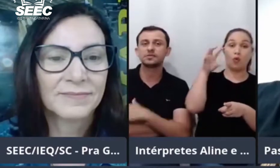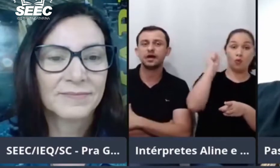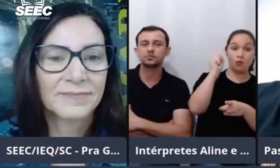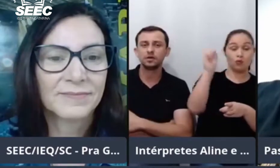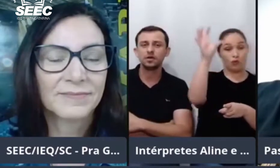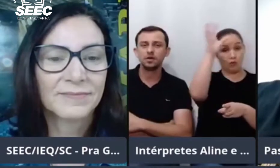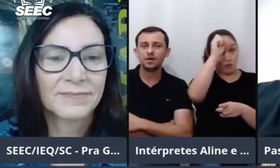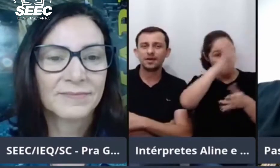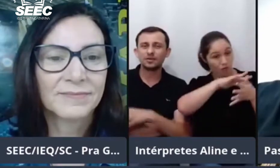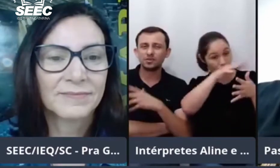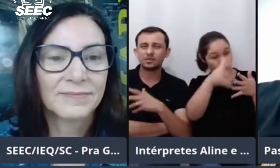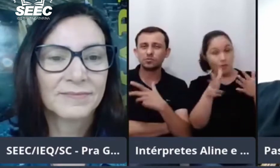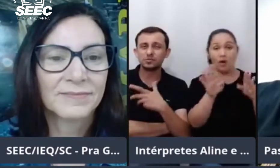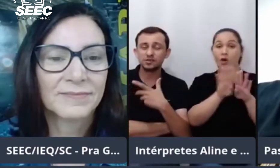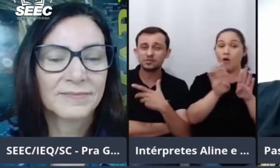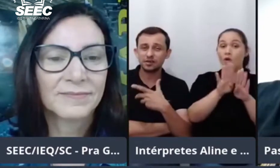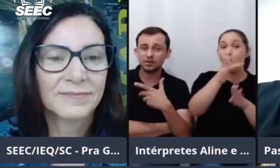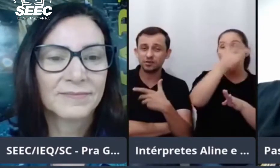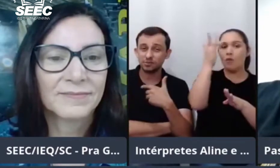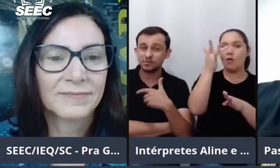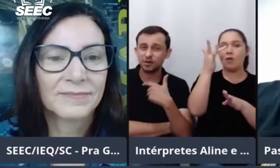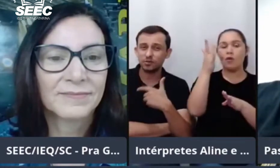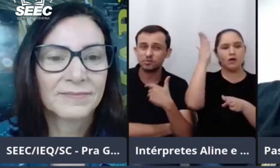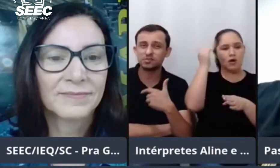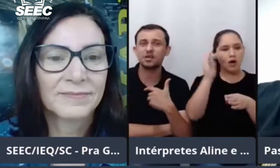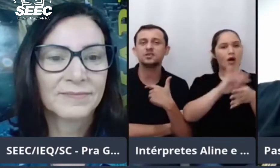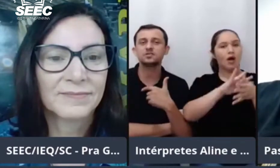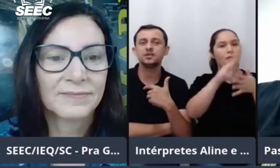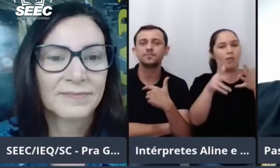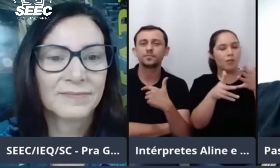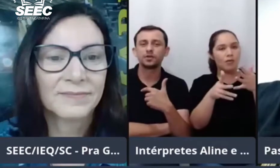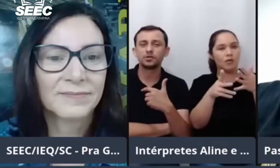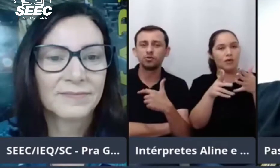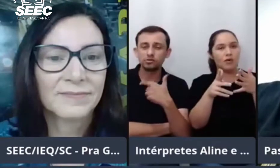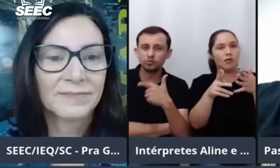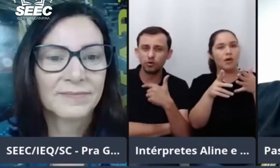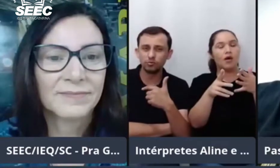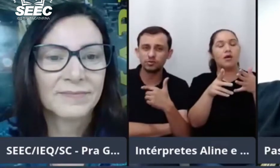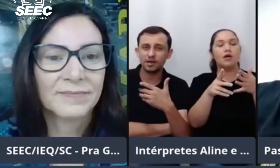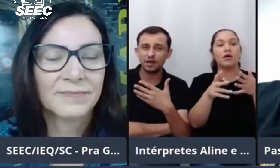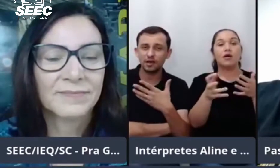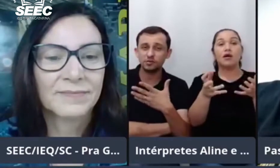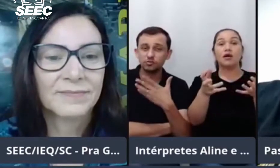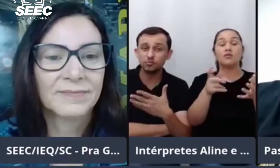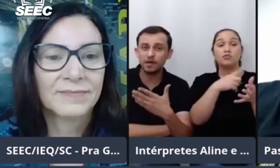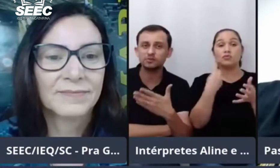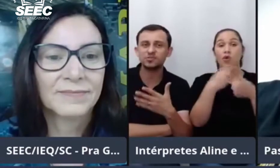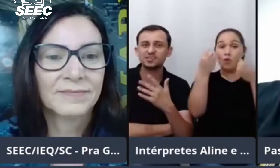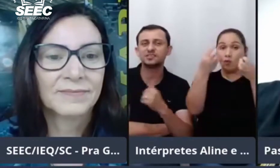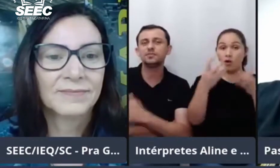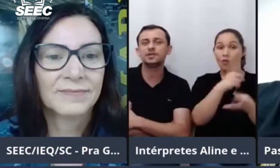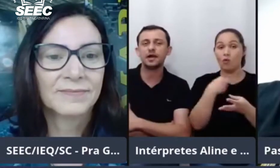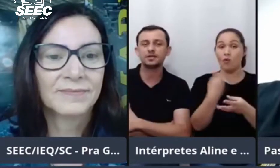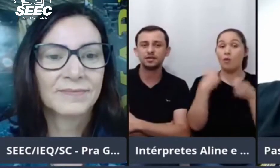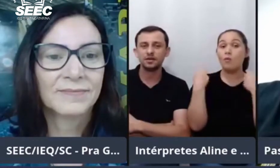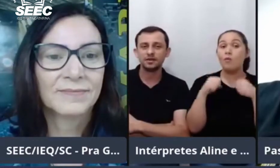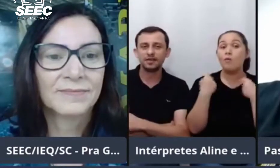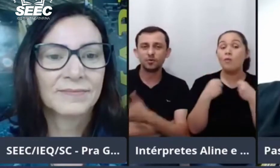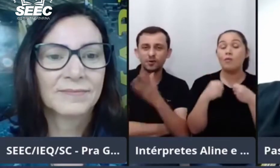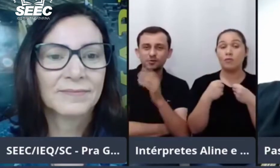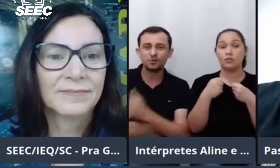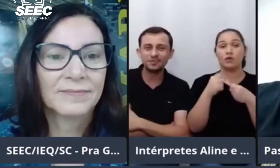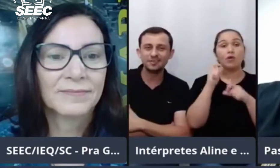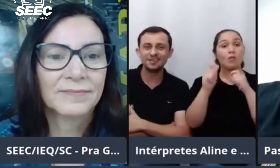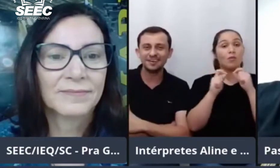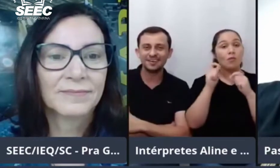mais avançados, é que nós temos que ter a consciência que nós somos instrumentos de acessibilidade,